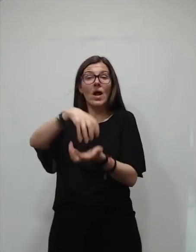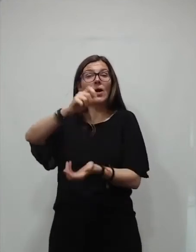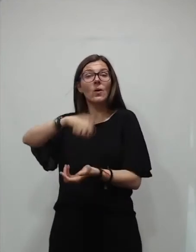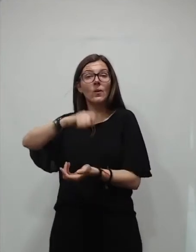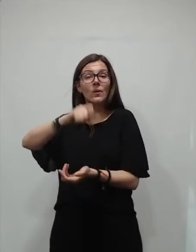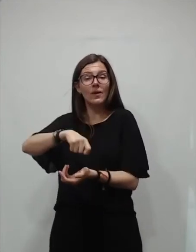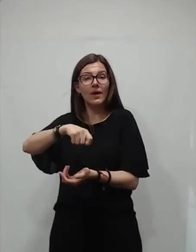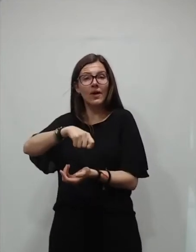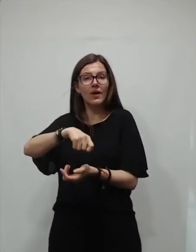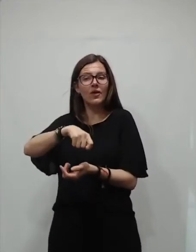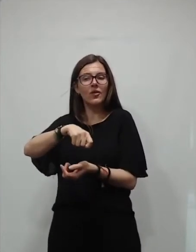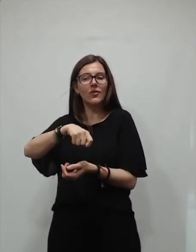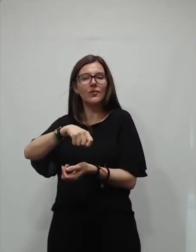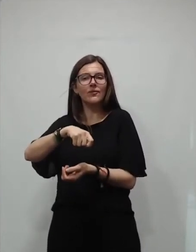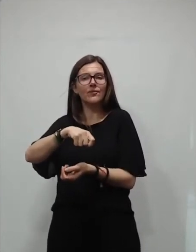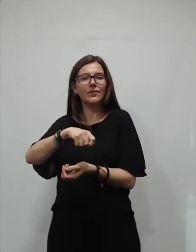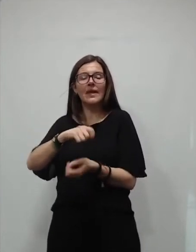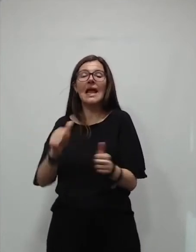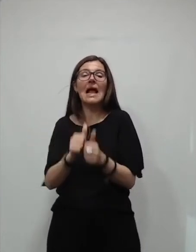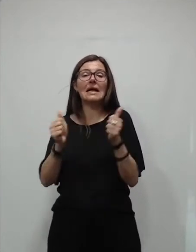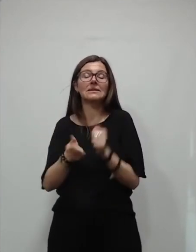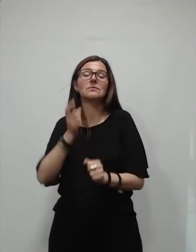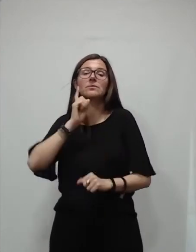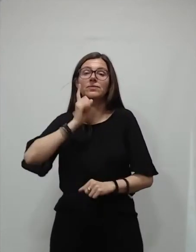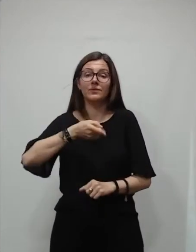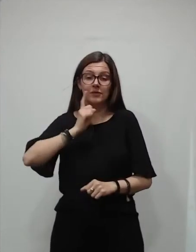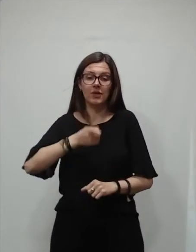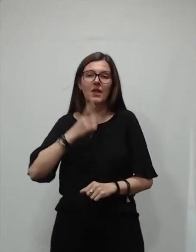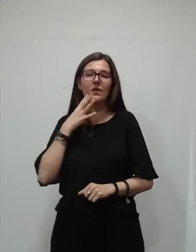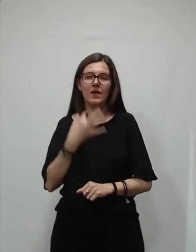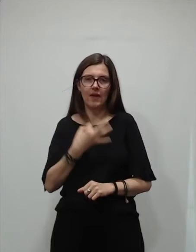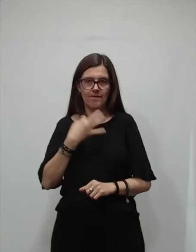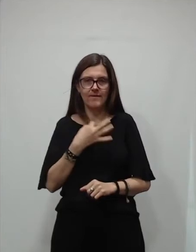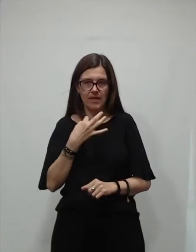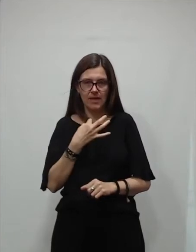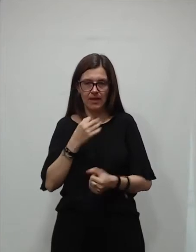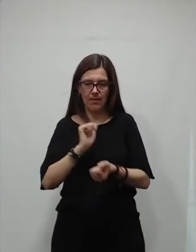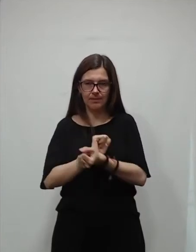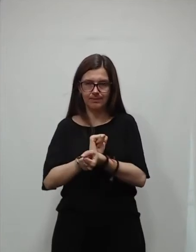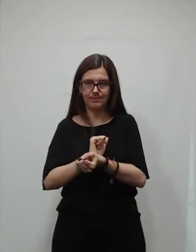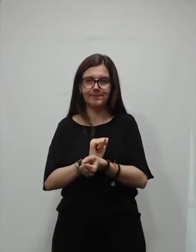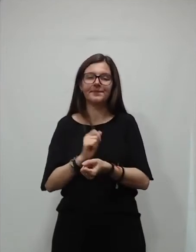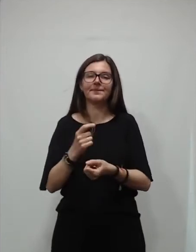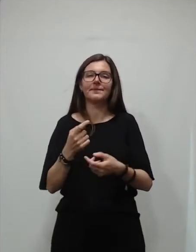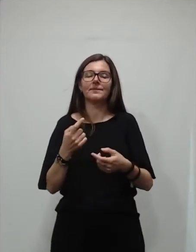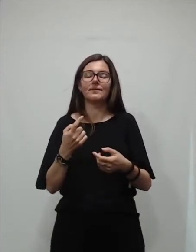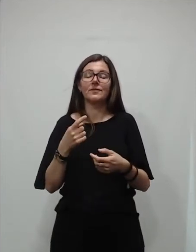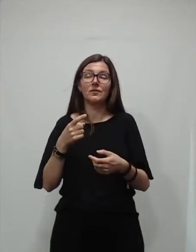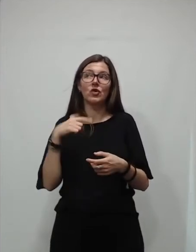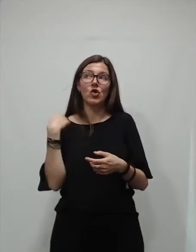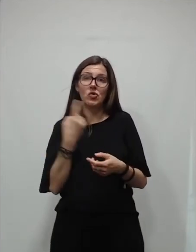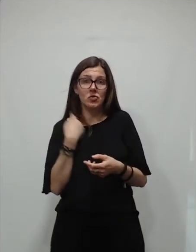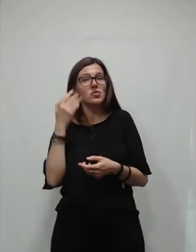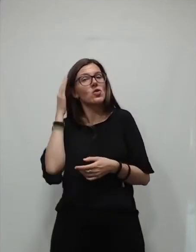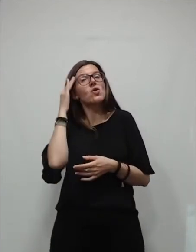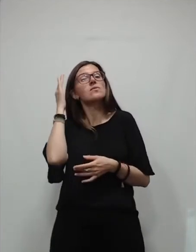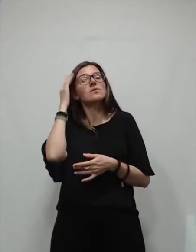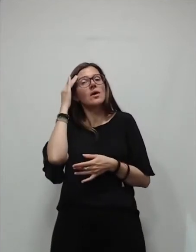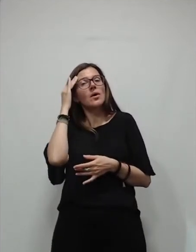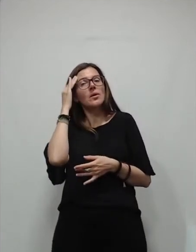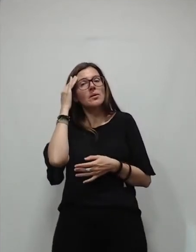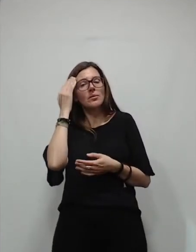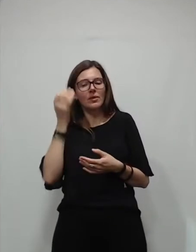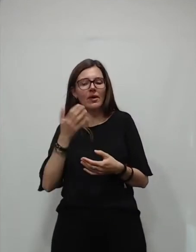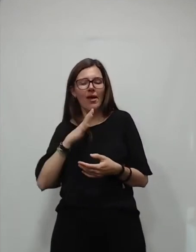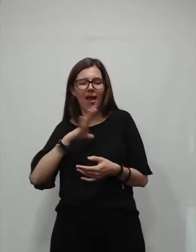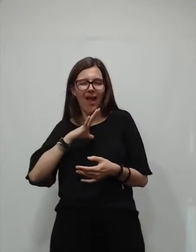controlar y ejecutar el cumplimiento de esa medida de seguridad. Lo que sí sabemos es que, según los datos que aportan algunas